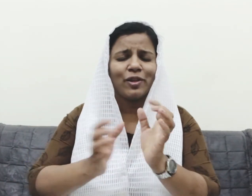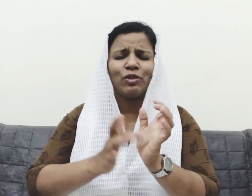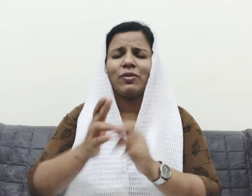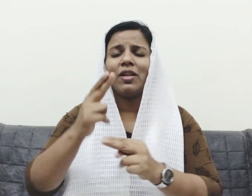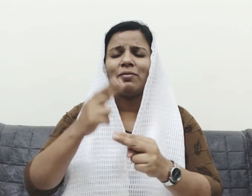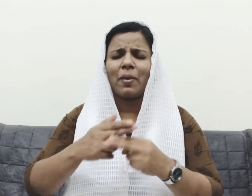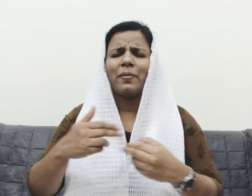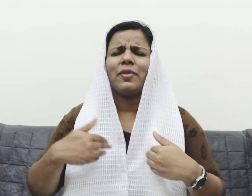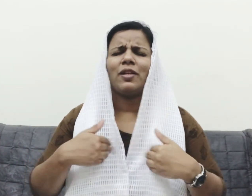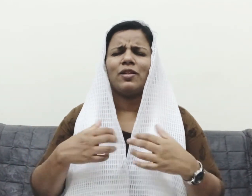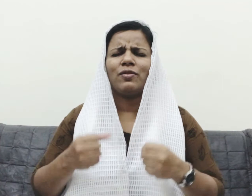സൗഖ്യമാകട്ടെ.